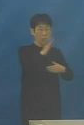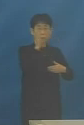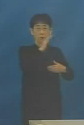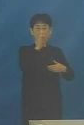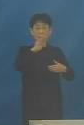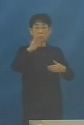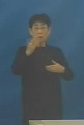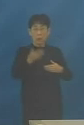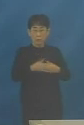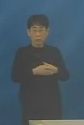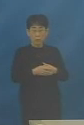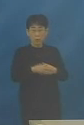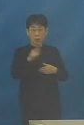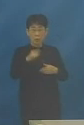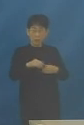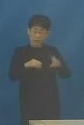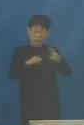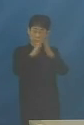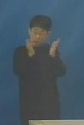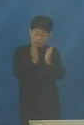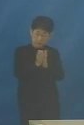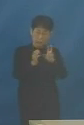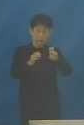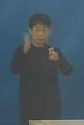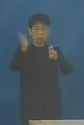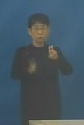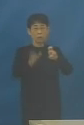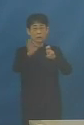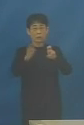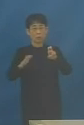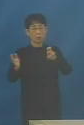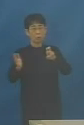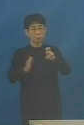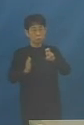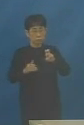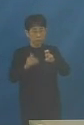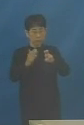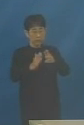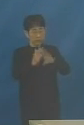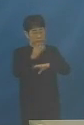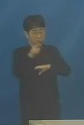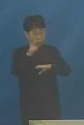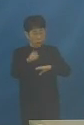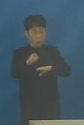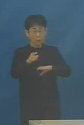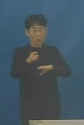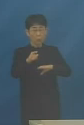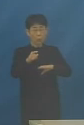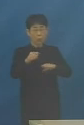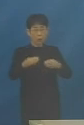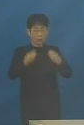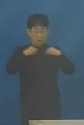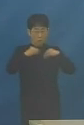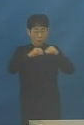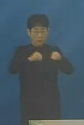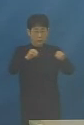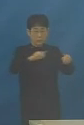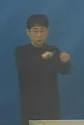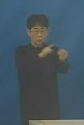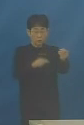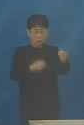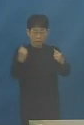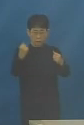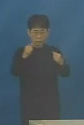けどただだいたい2割ぐらい慣性力が高いのではないかというふうに言われて世界中が警戒をしてい